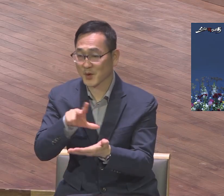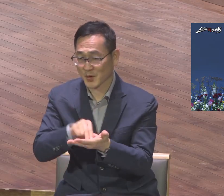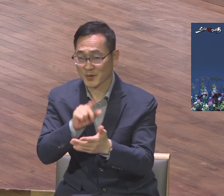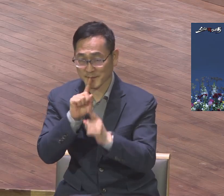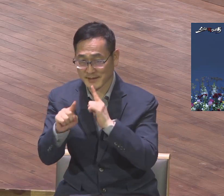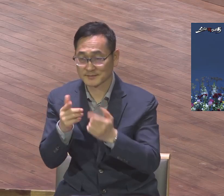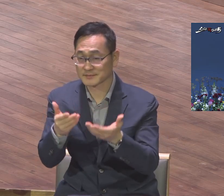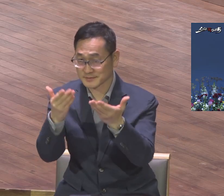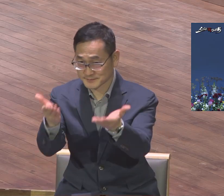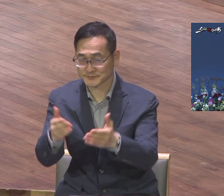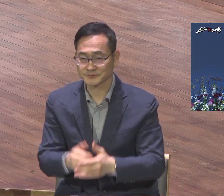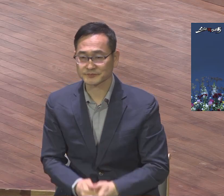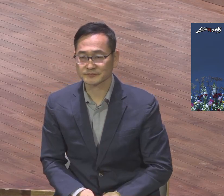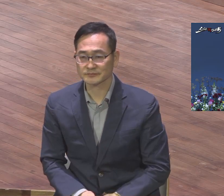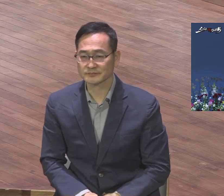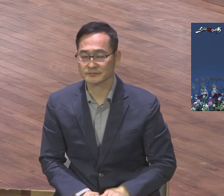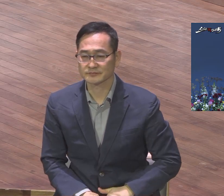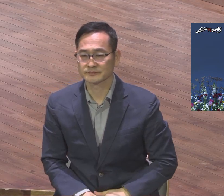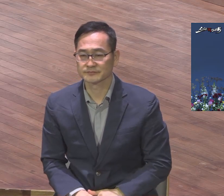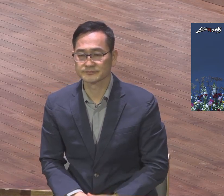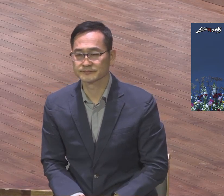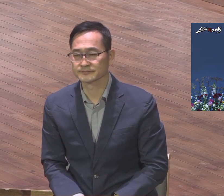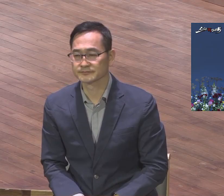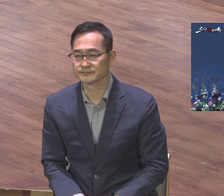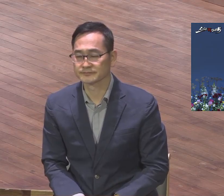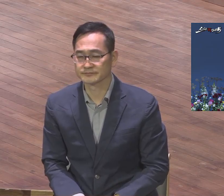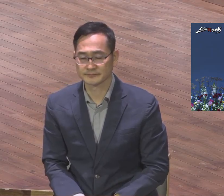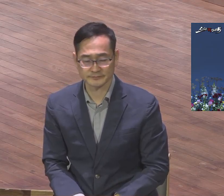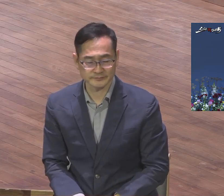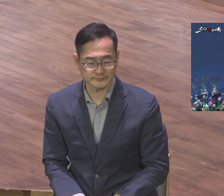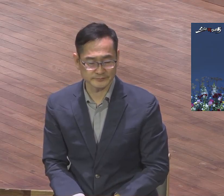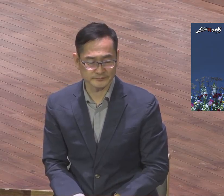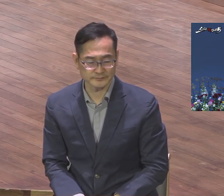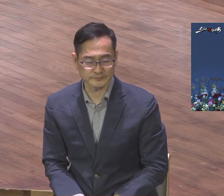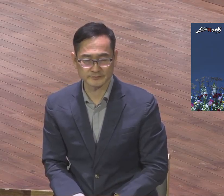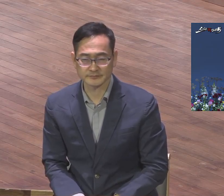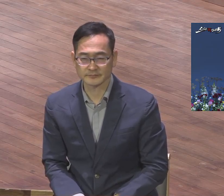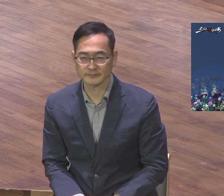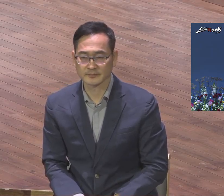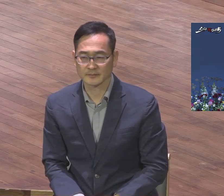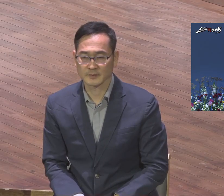보면 인생의 절망적 위기에 처한 이